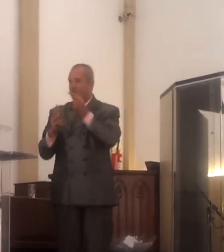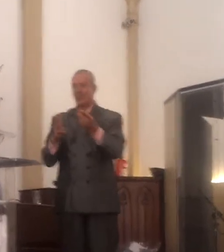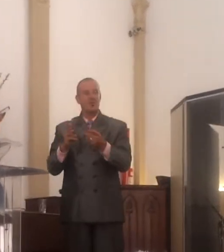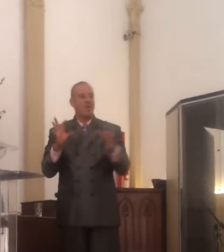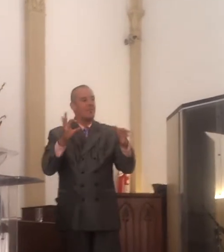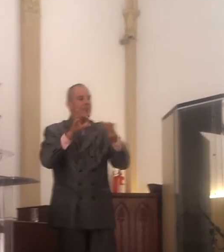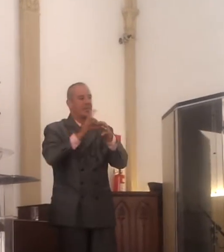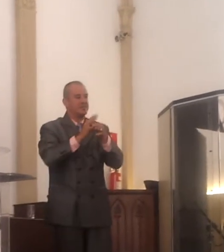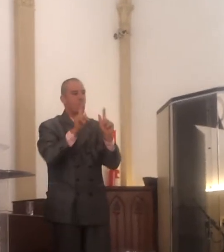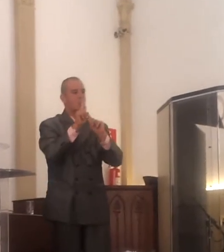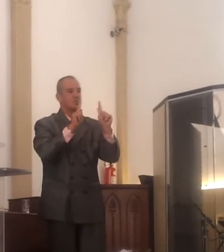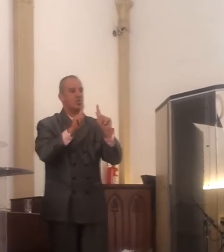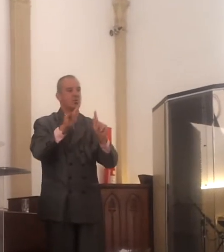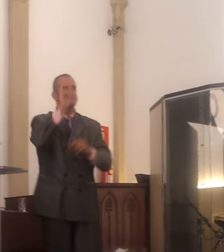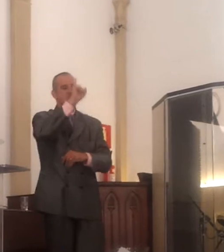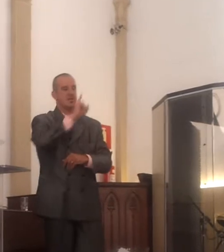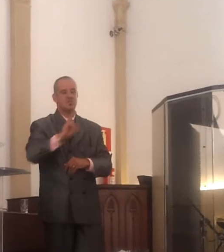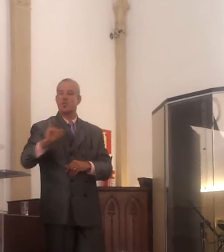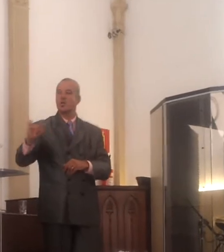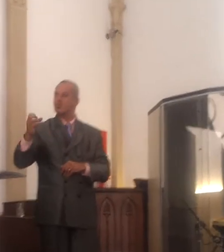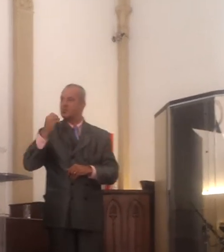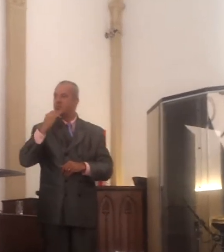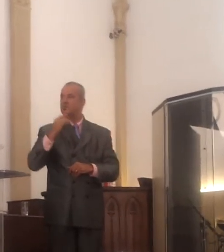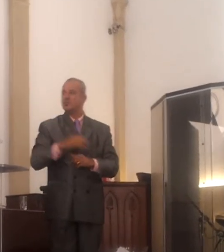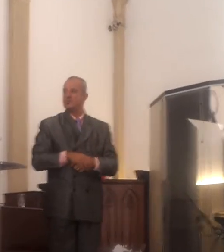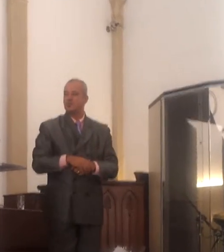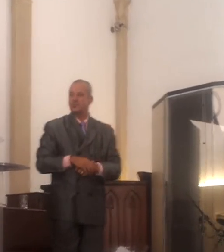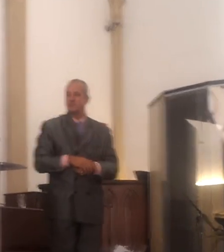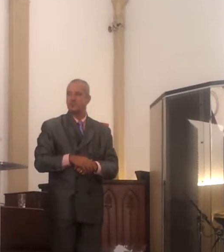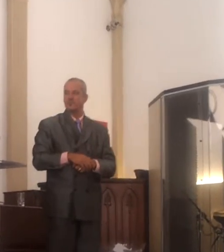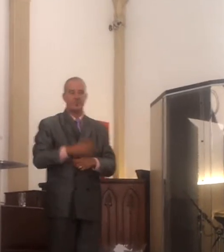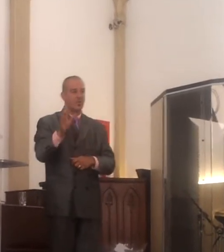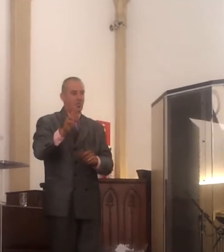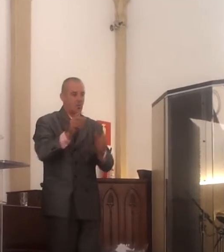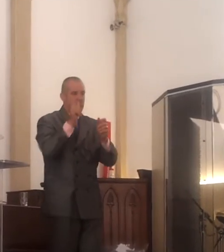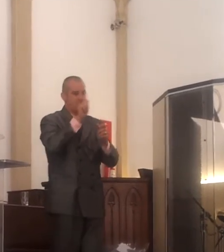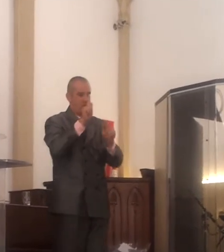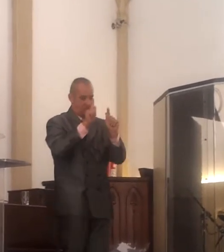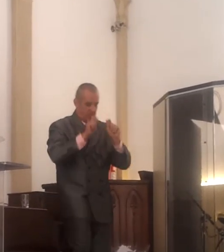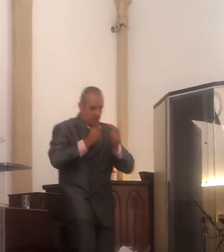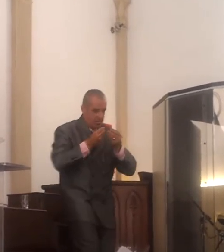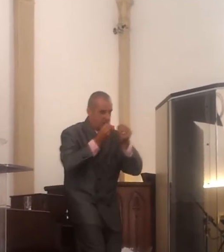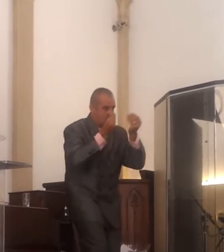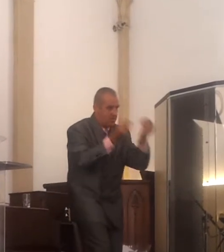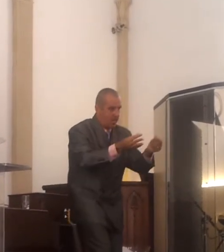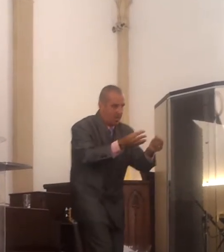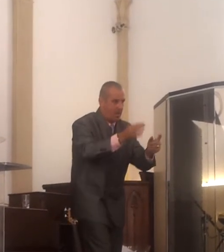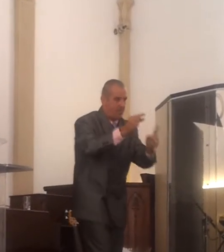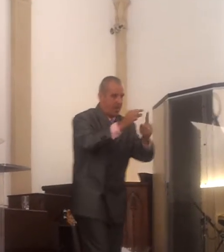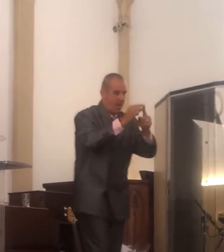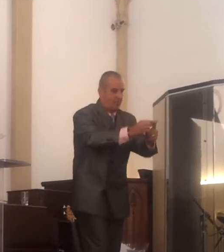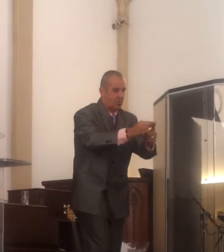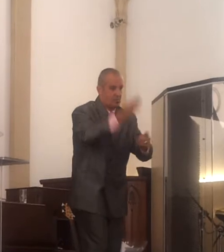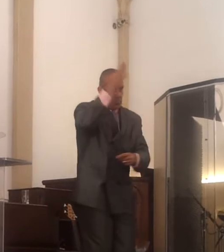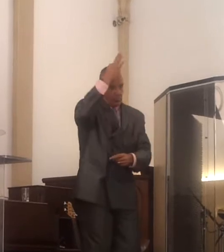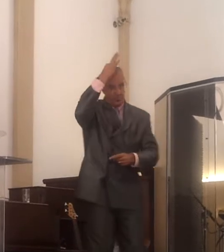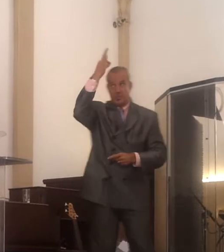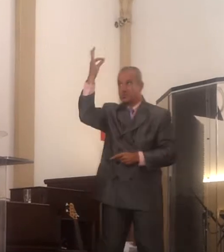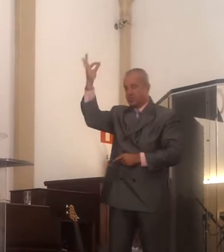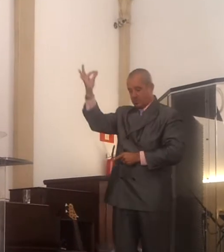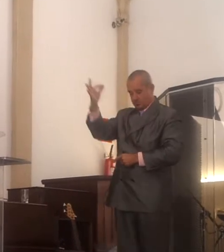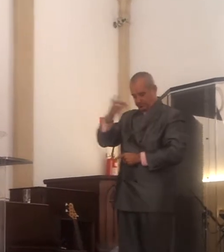Internacionais, os Gideões, quando entregam a palavra de Deus e o Espírito Santo de Deus toca no coração